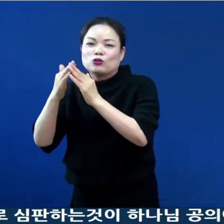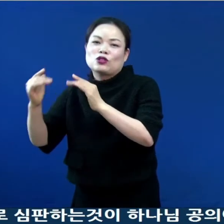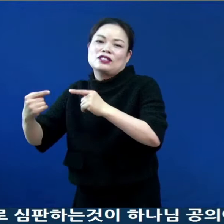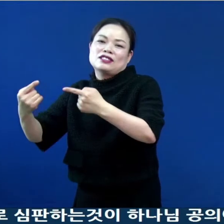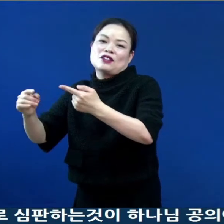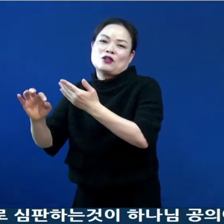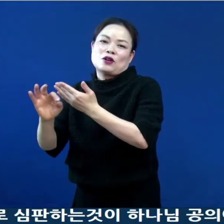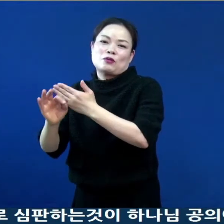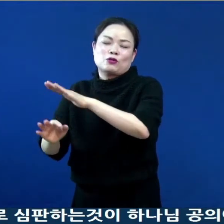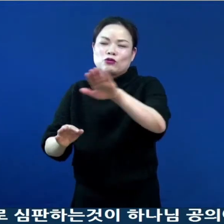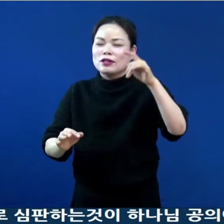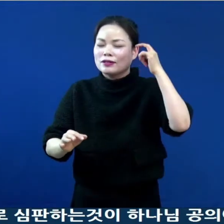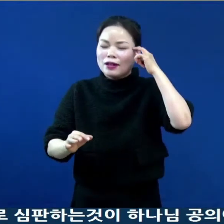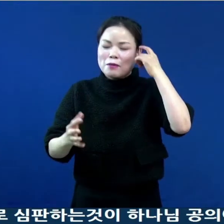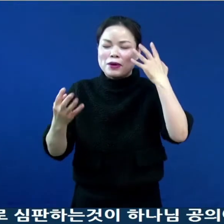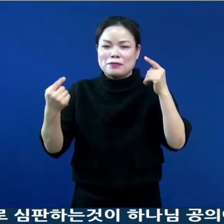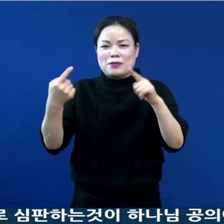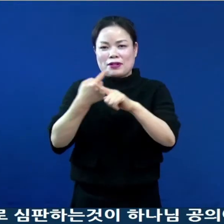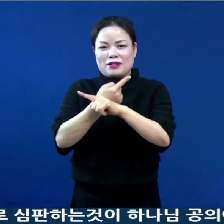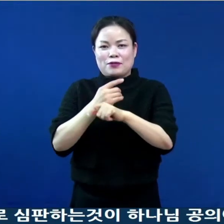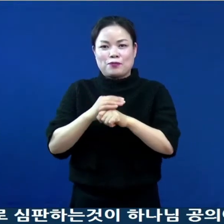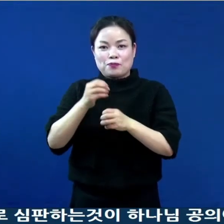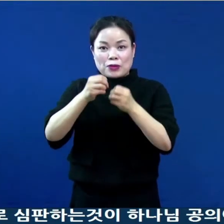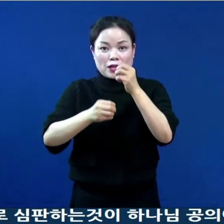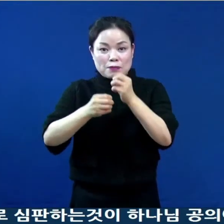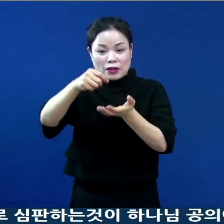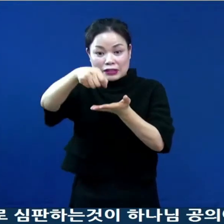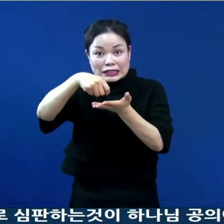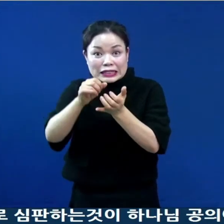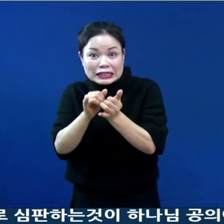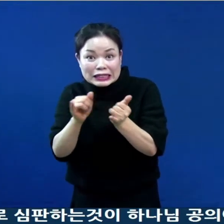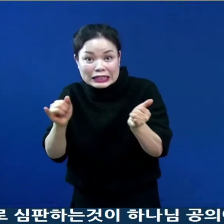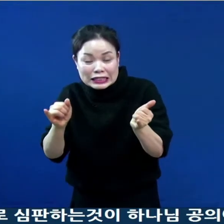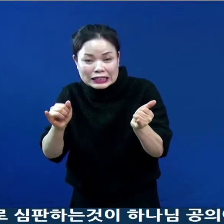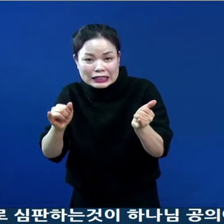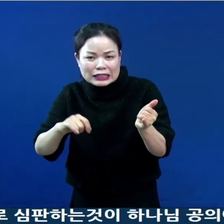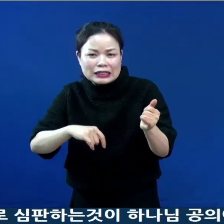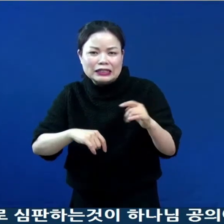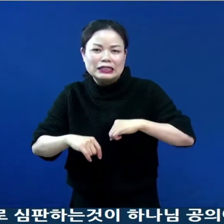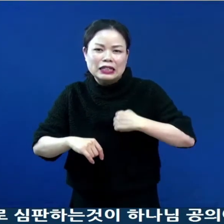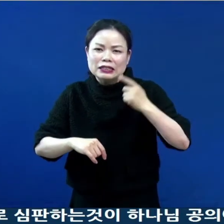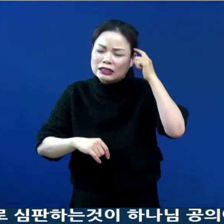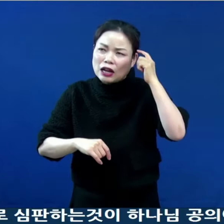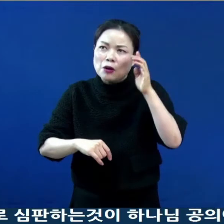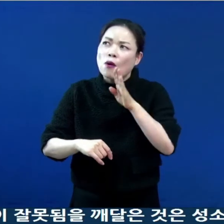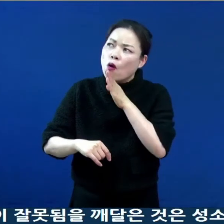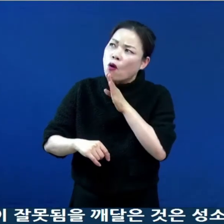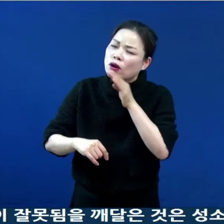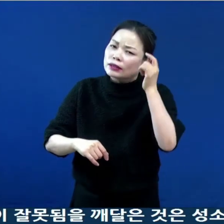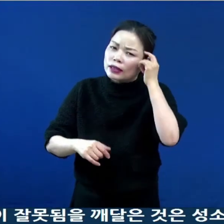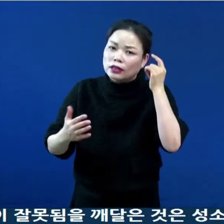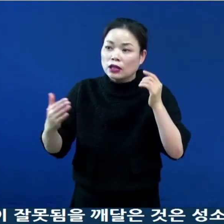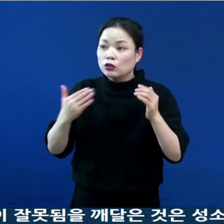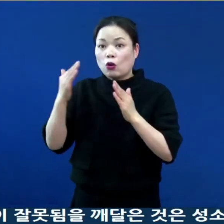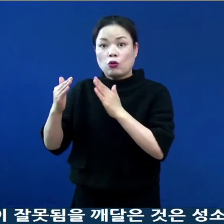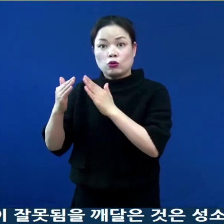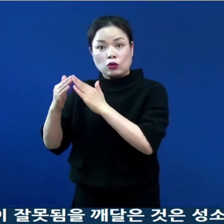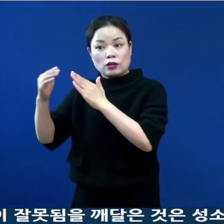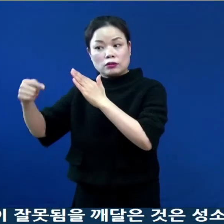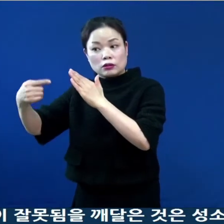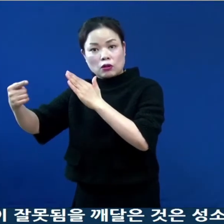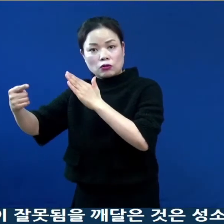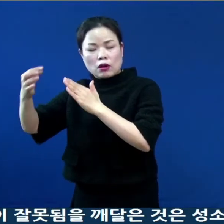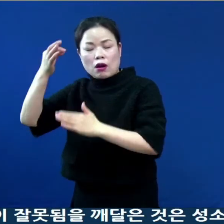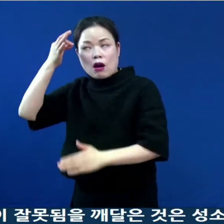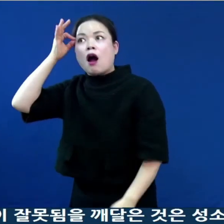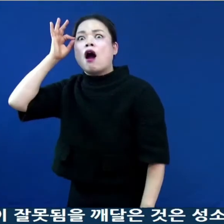들어가면 우리의 생각이 많이 바뀌게 됩니다. 시편 기자는 자신의 생각이 옳다고 생각했는데 성소에 들어가서 깨달음을